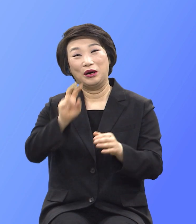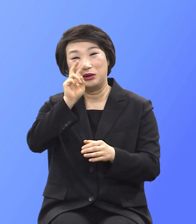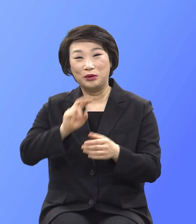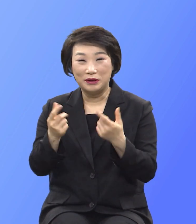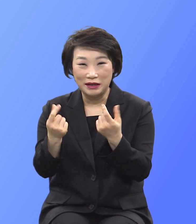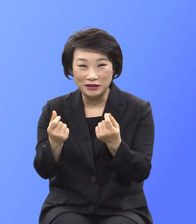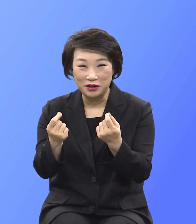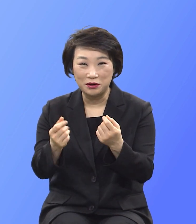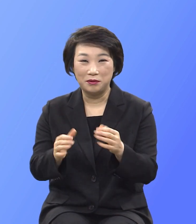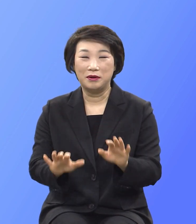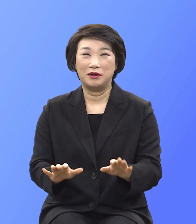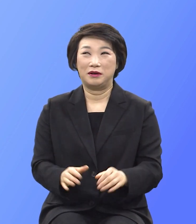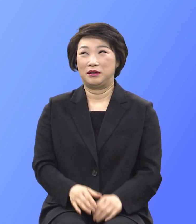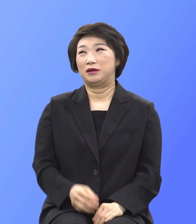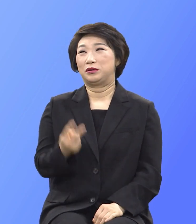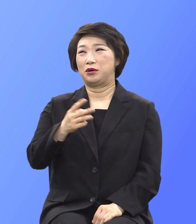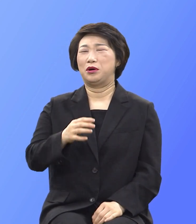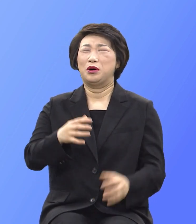살리라.